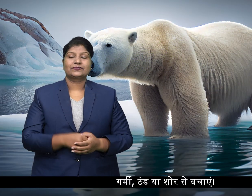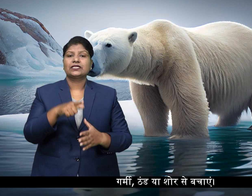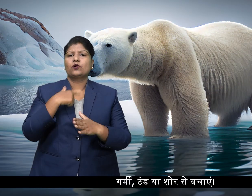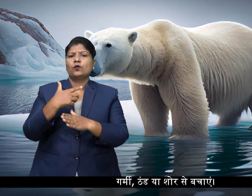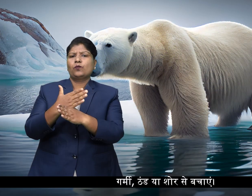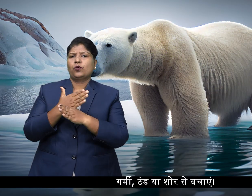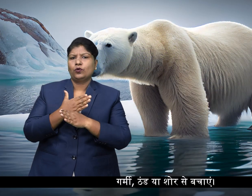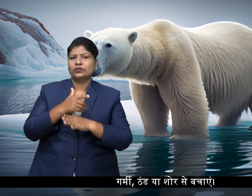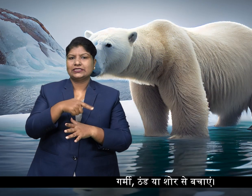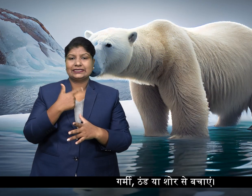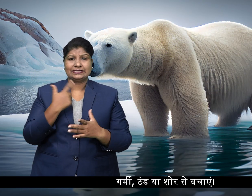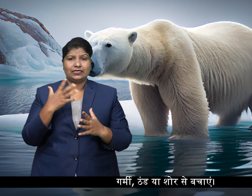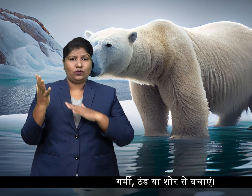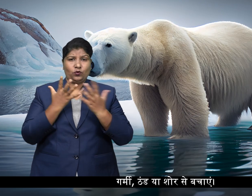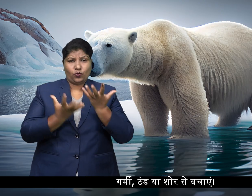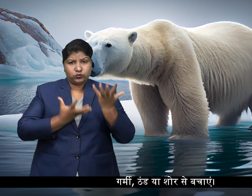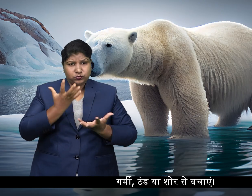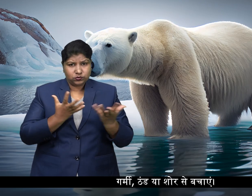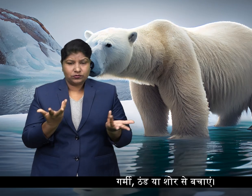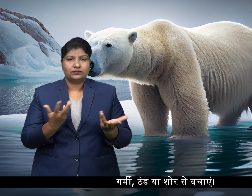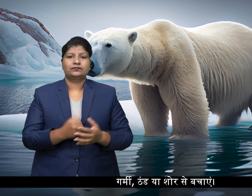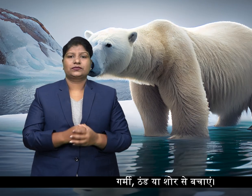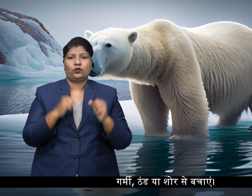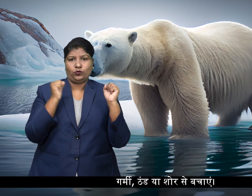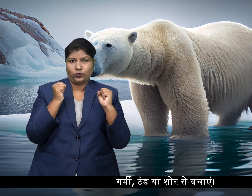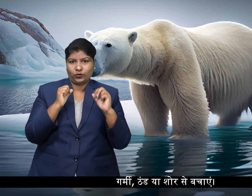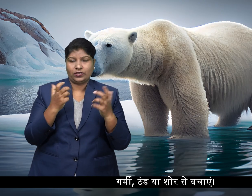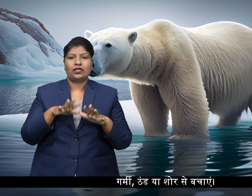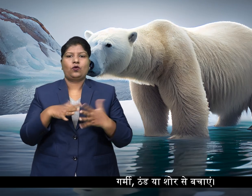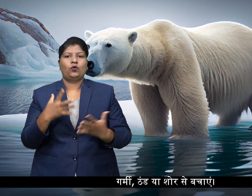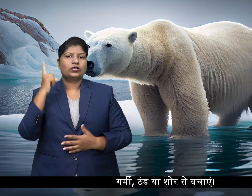गर्मी, ठंड या शोर से बचाए।